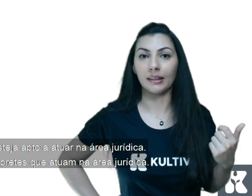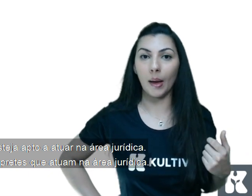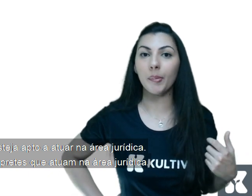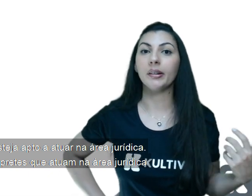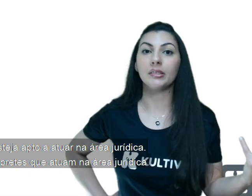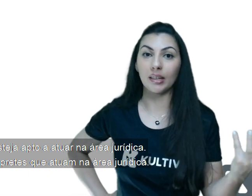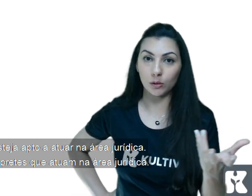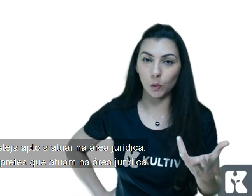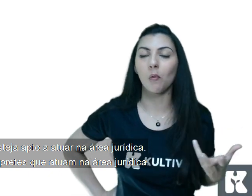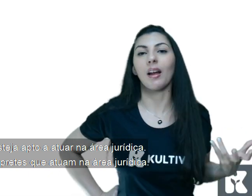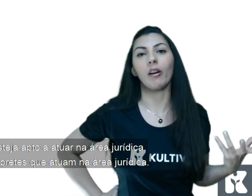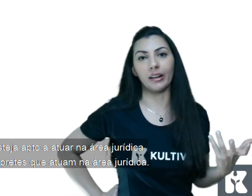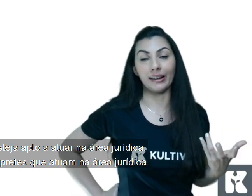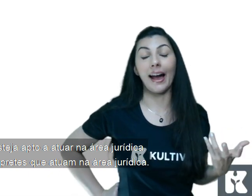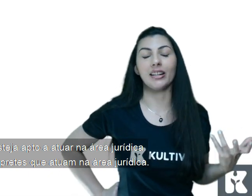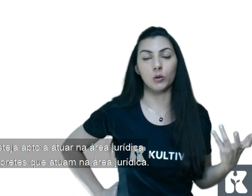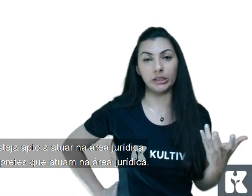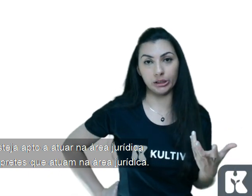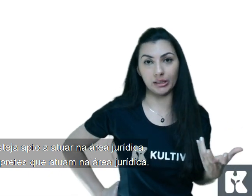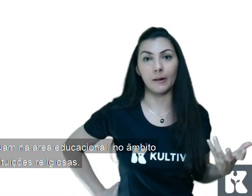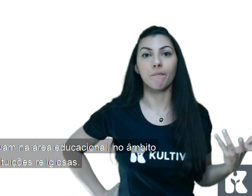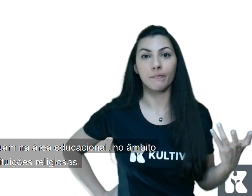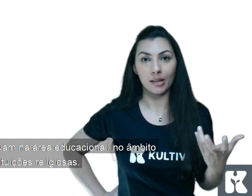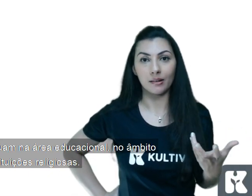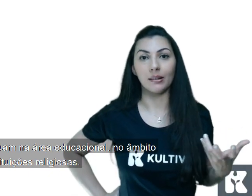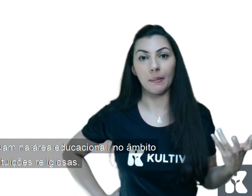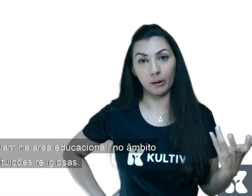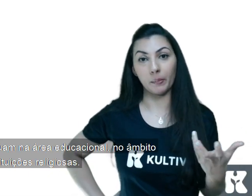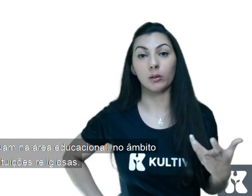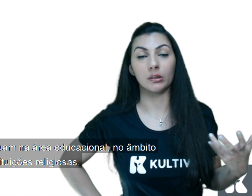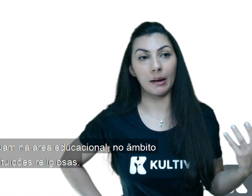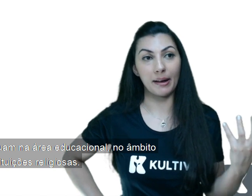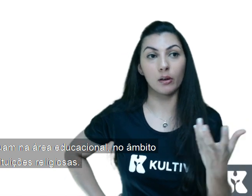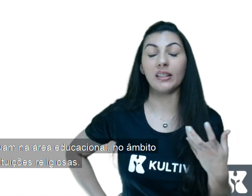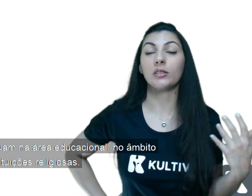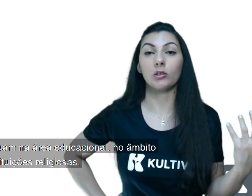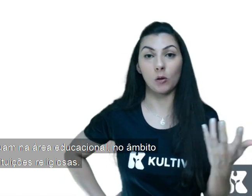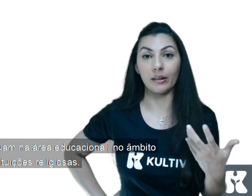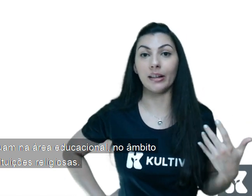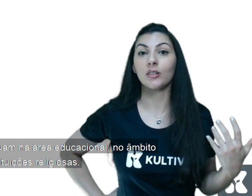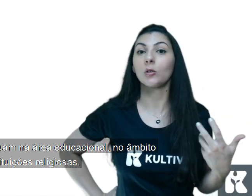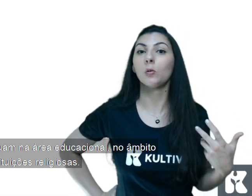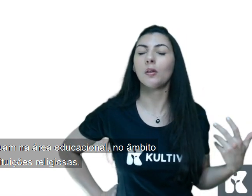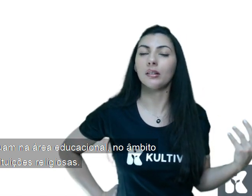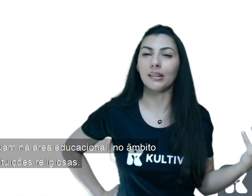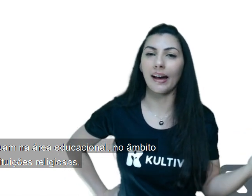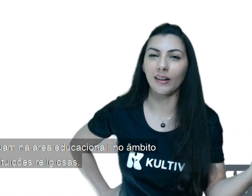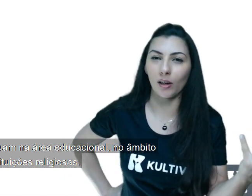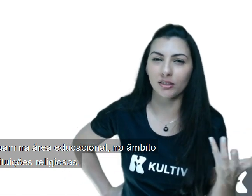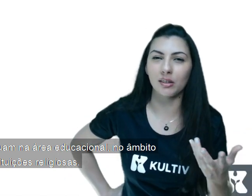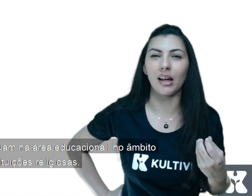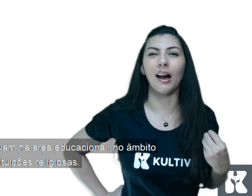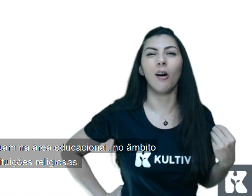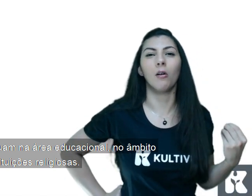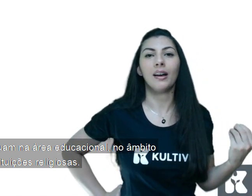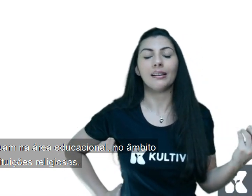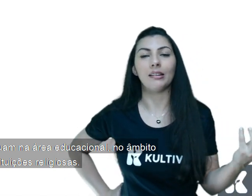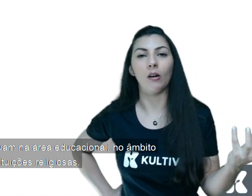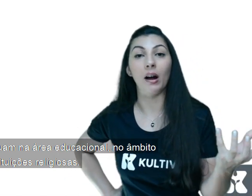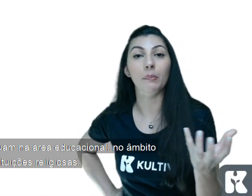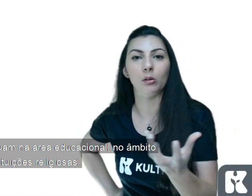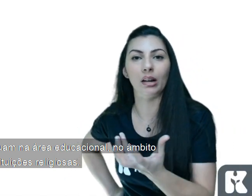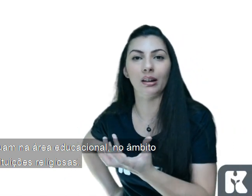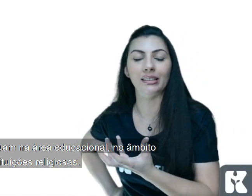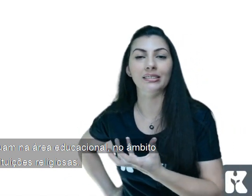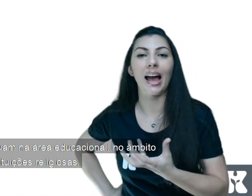profissionais intérpretes que atuam na área jurídica. Né? Pelo menos a maioria dos que eu conheço atuam na área educacional,